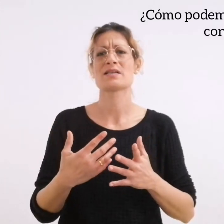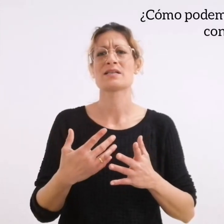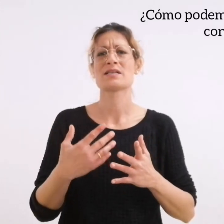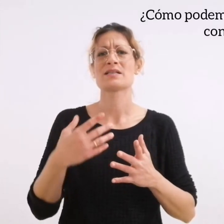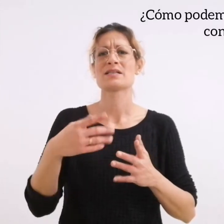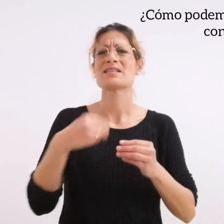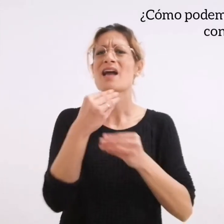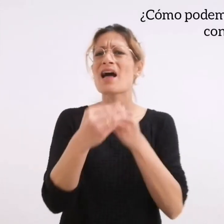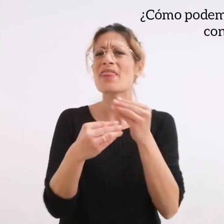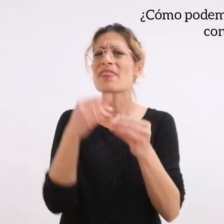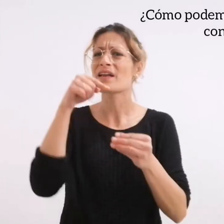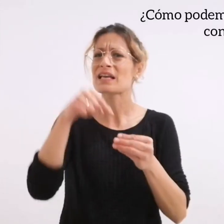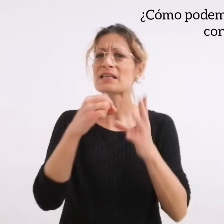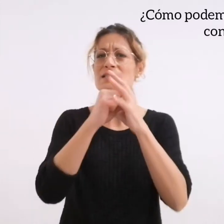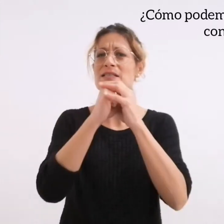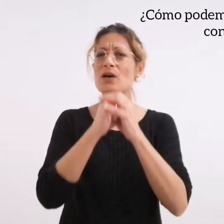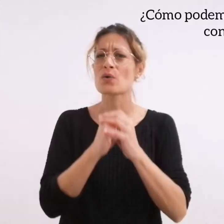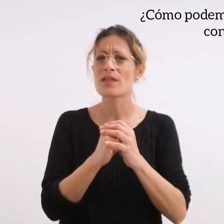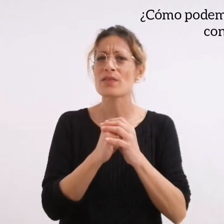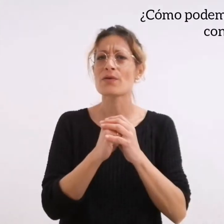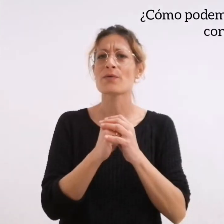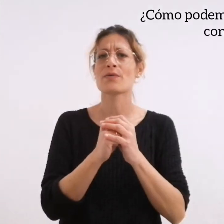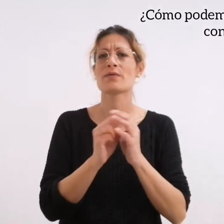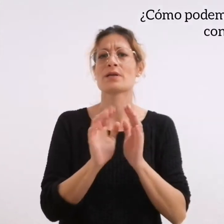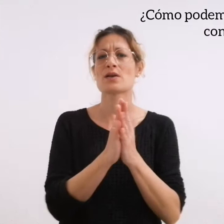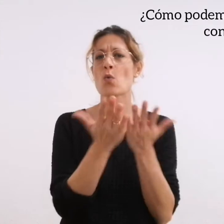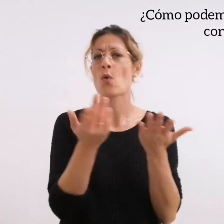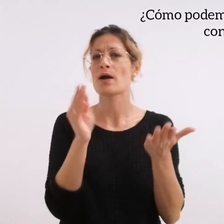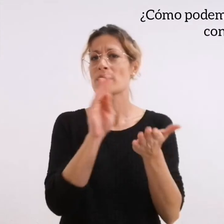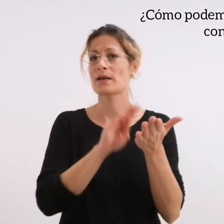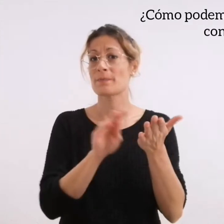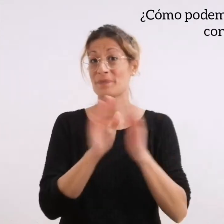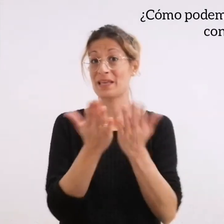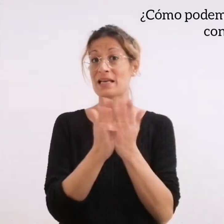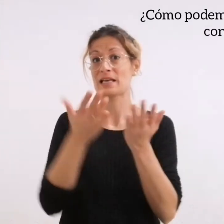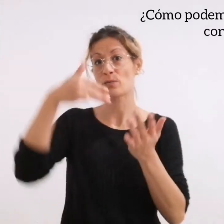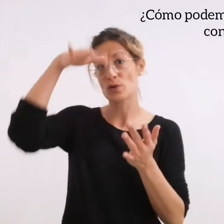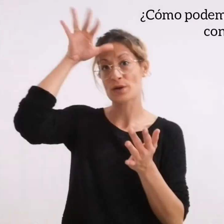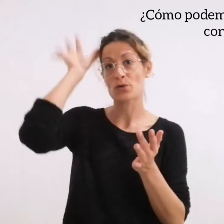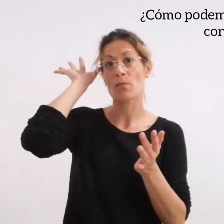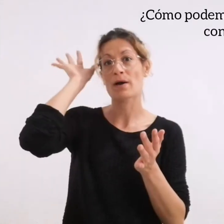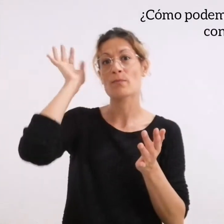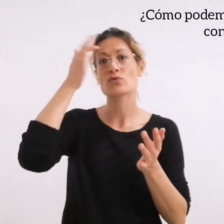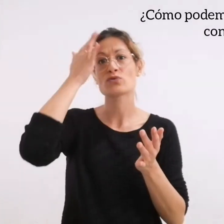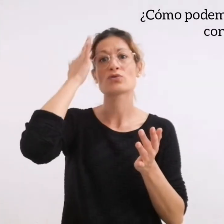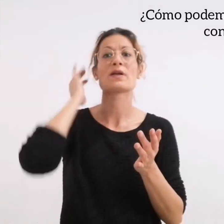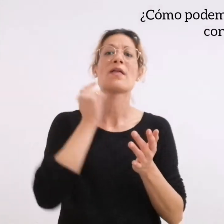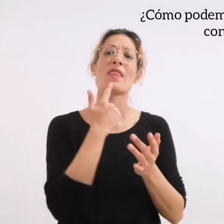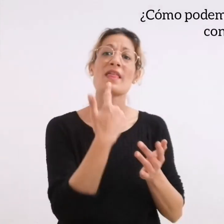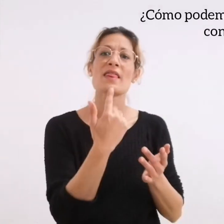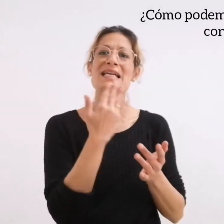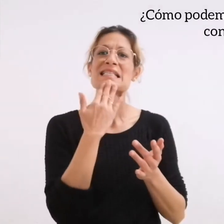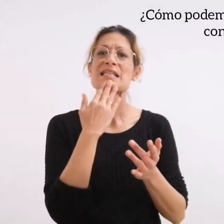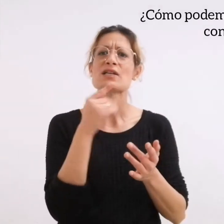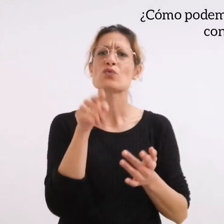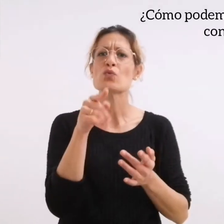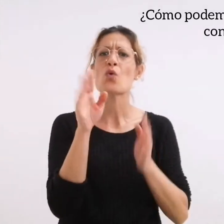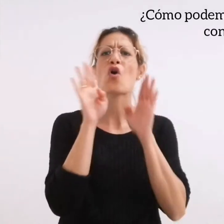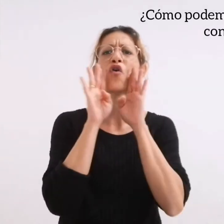oración, como dice en Romanos 10:9, que si confesares con tu boca que Jesús es el Señor y